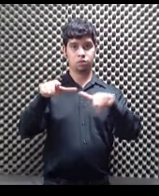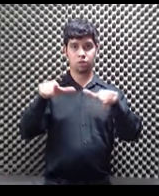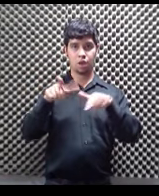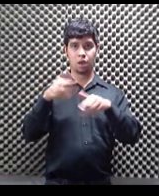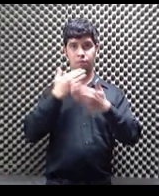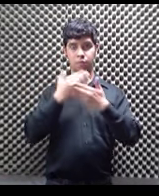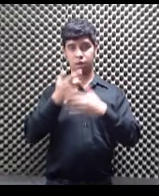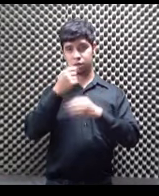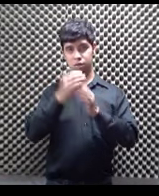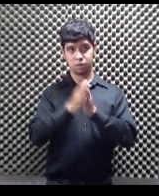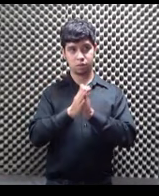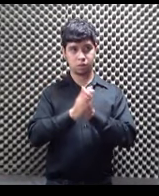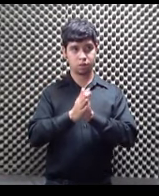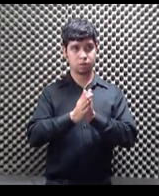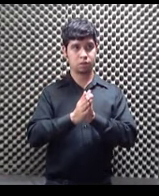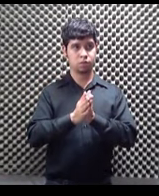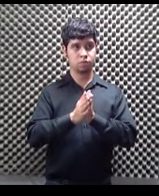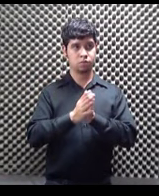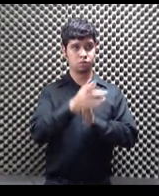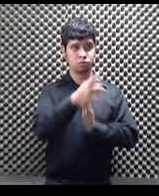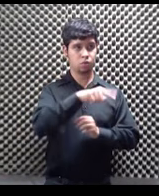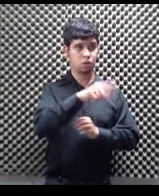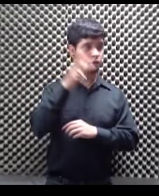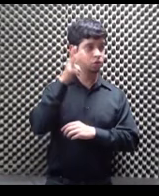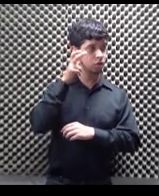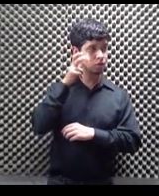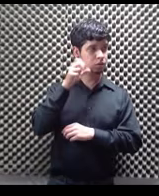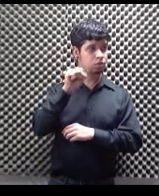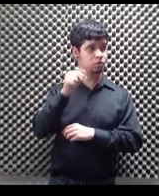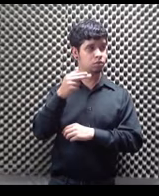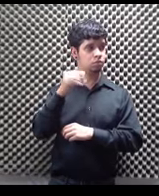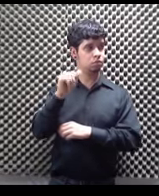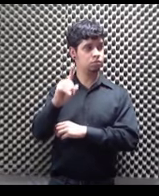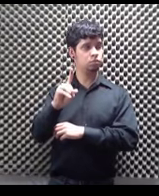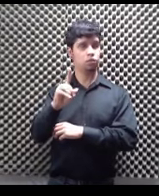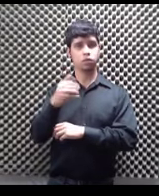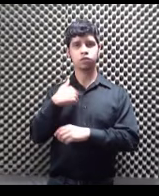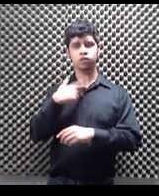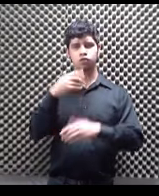bien interesante porque de Chad. ¿Has escuchado noticias de Chat? Sí, yo me meto en el chat todo el tiempo. ¡No!